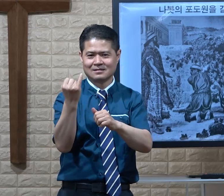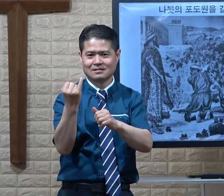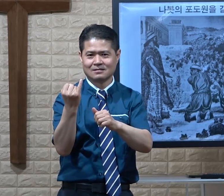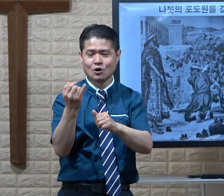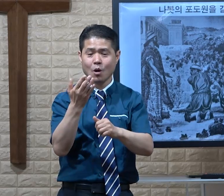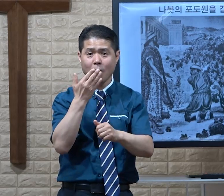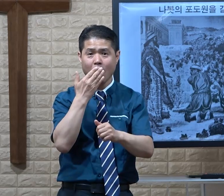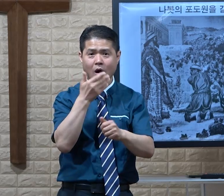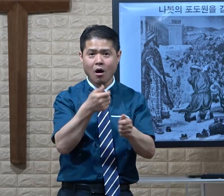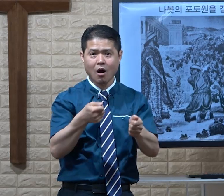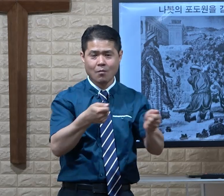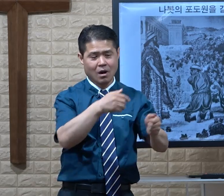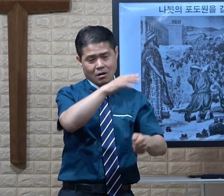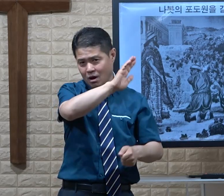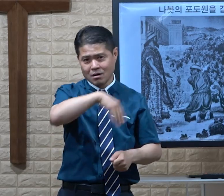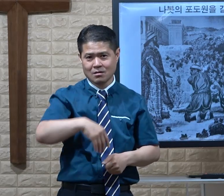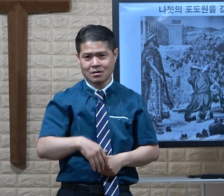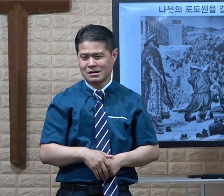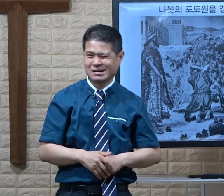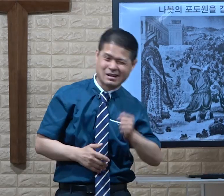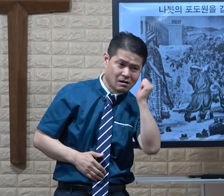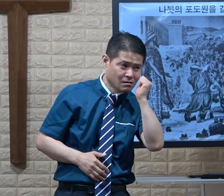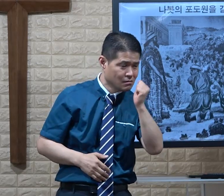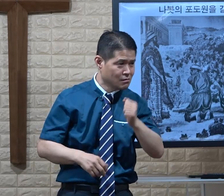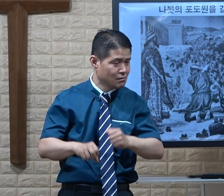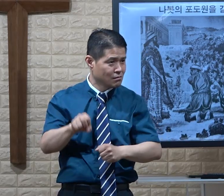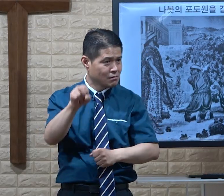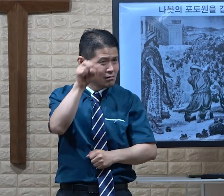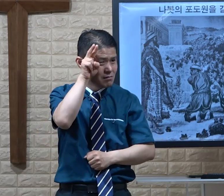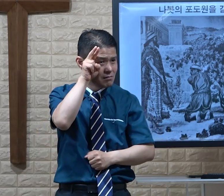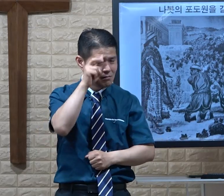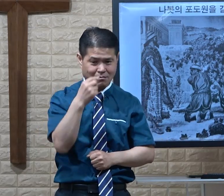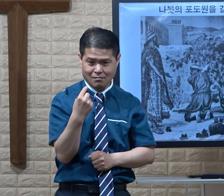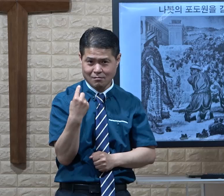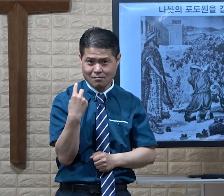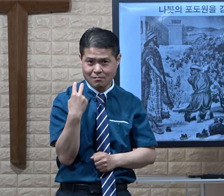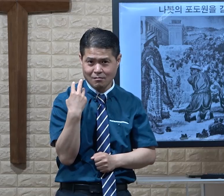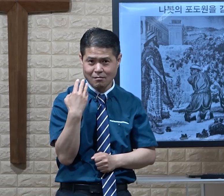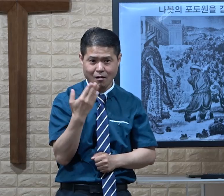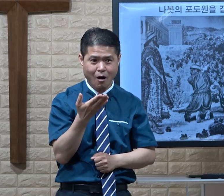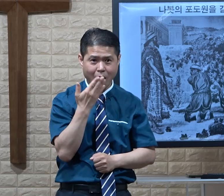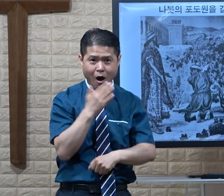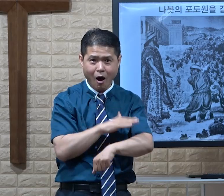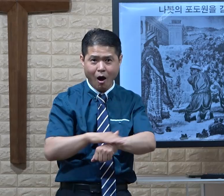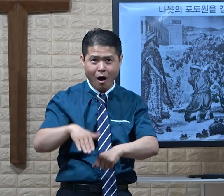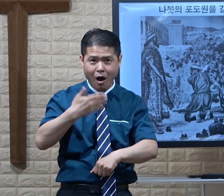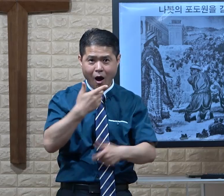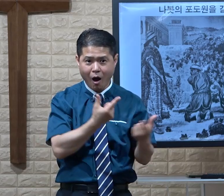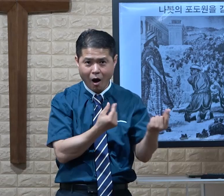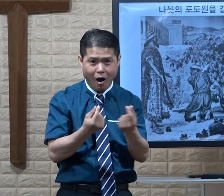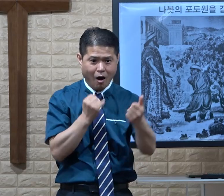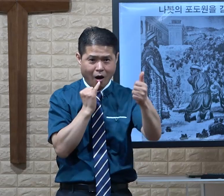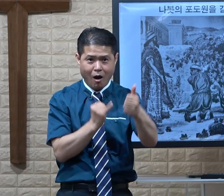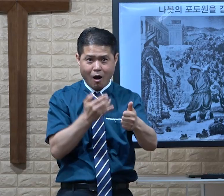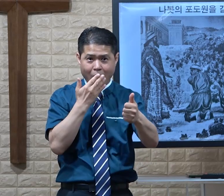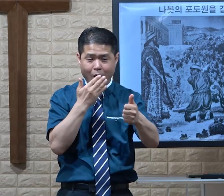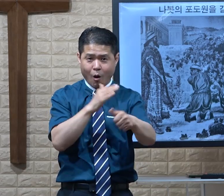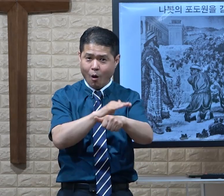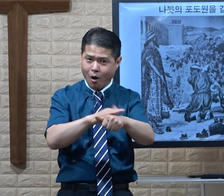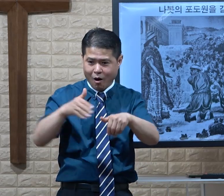이 아내 이사벨이 밥을 줘도 먹지 않고 왕이 며칠 전에는 분명히 잘